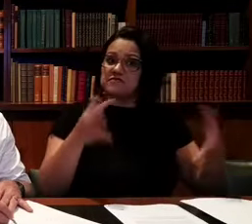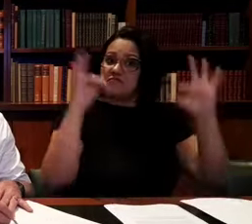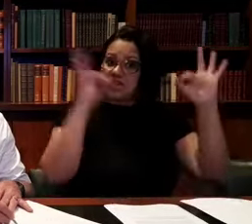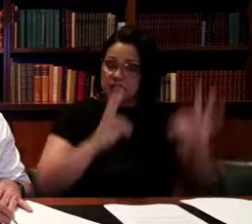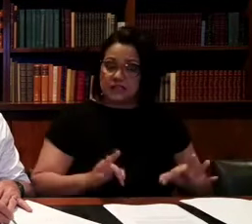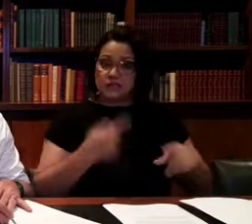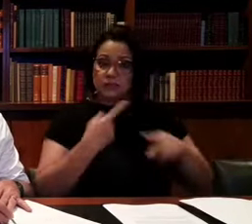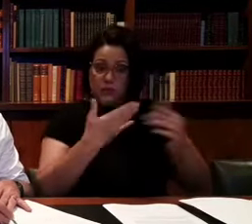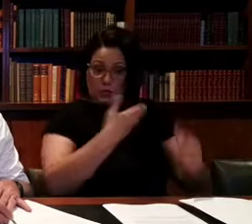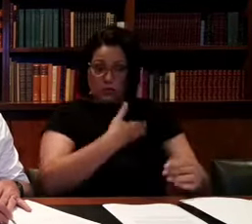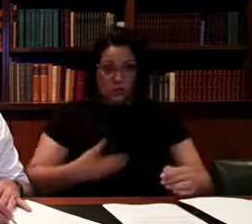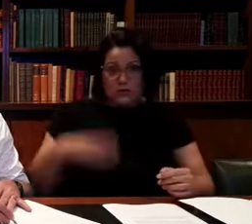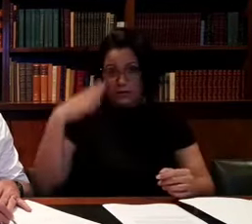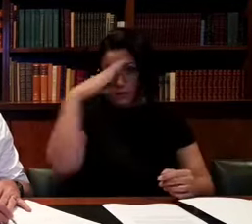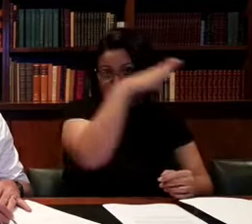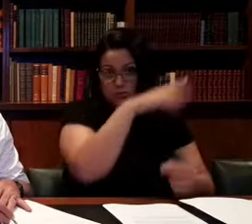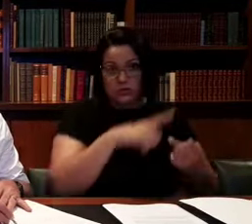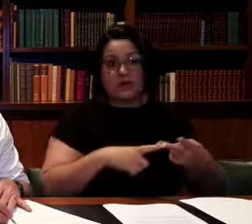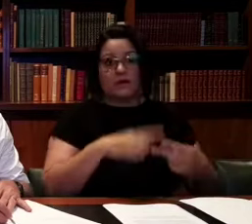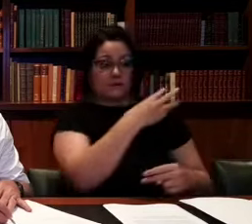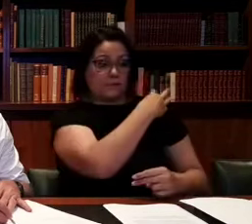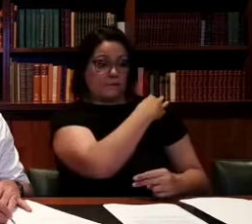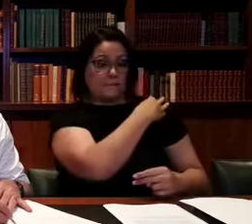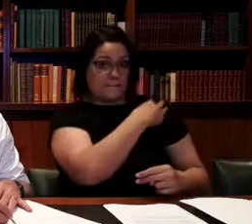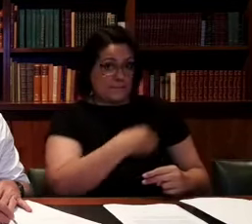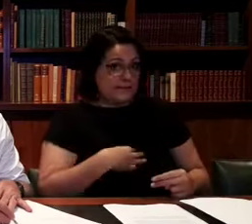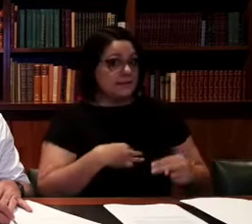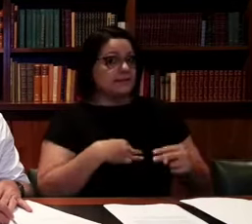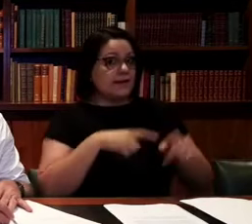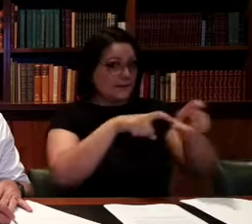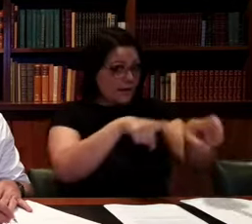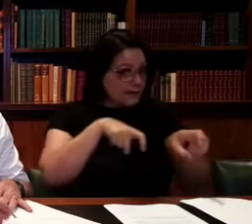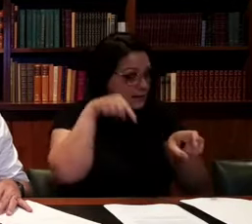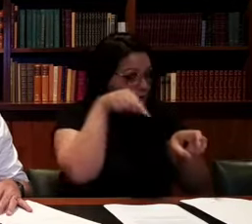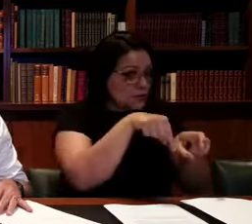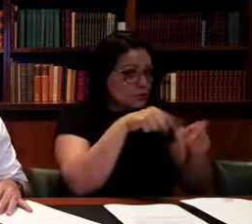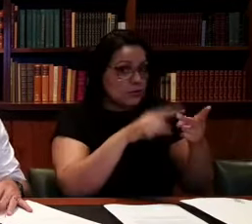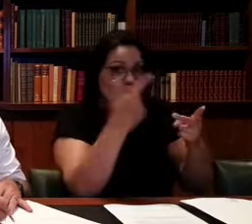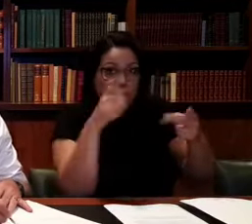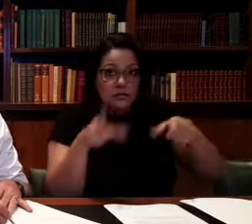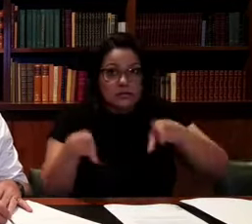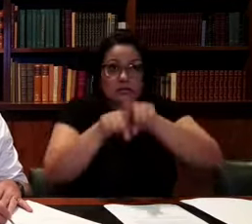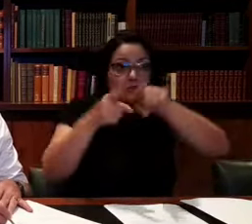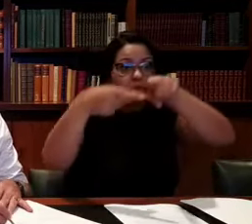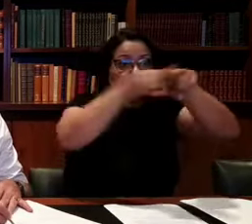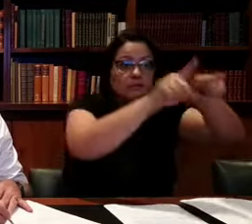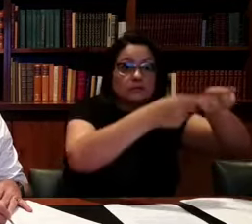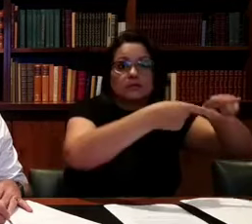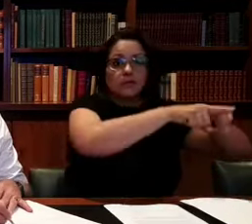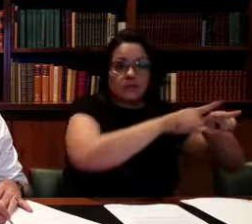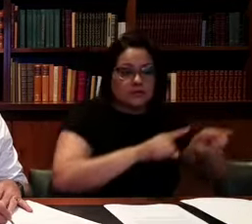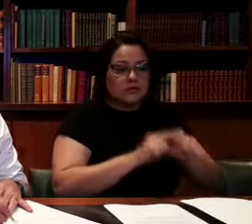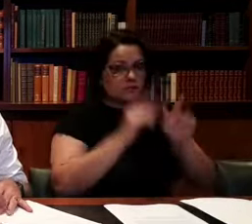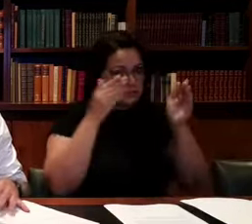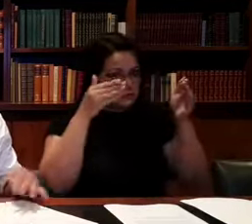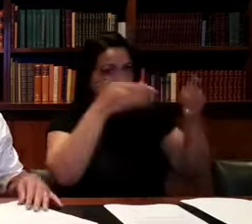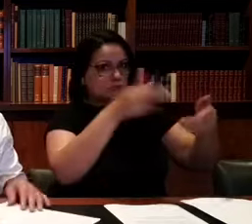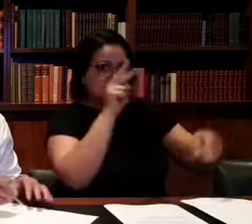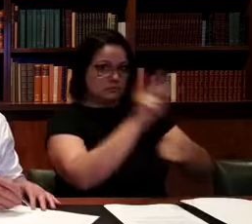ou seja o governo bolsonaro Ministério da Agricultura e demais órgãos do governo federal Estão realmente cuidando